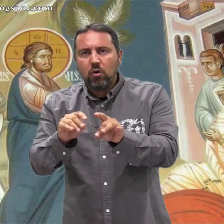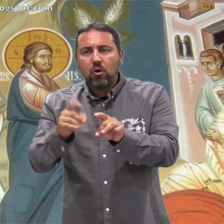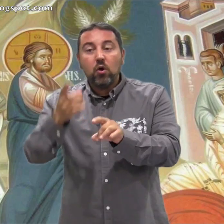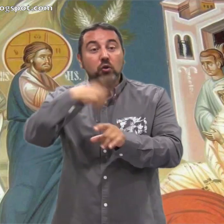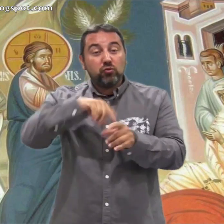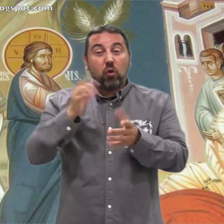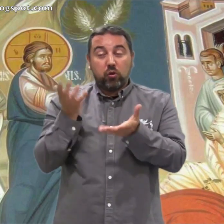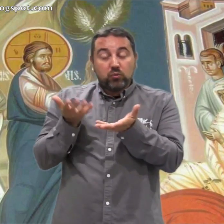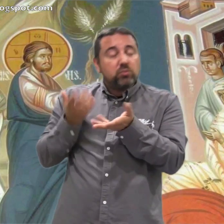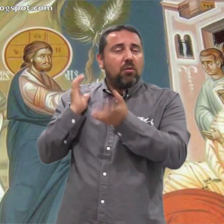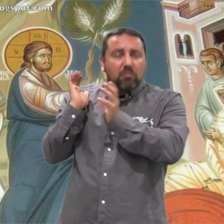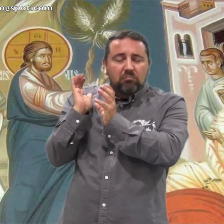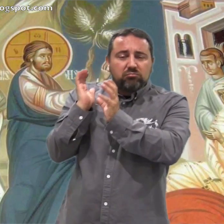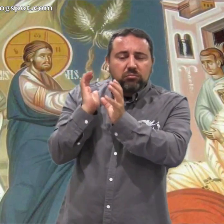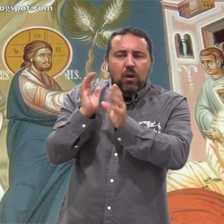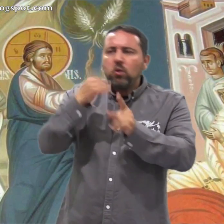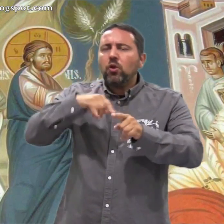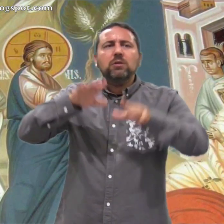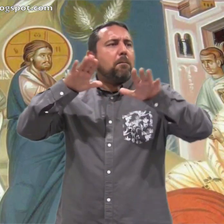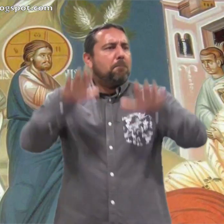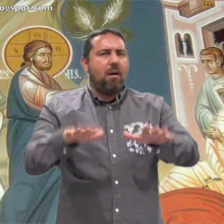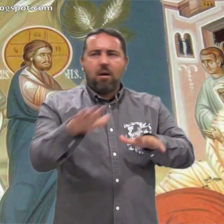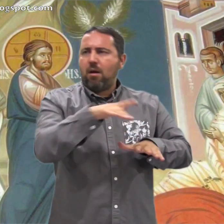lo tocó. Los que lo llevaban se pararon